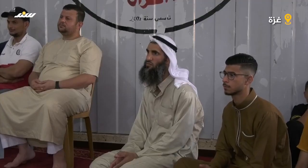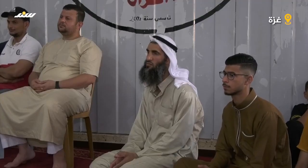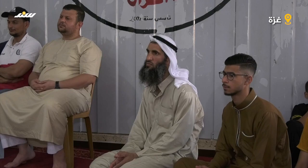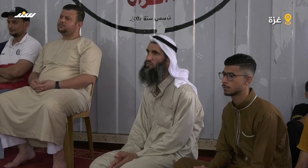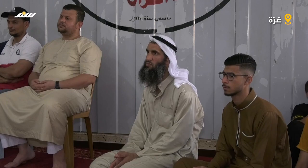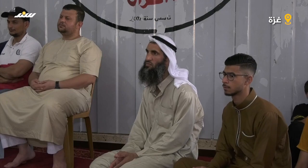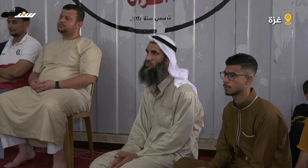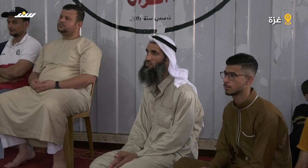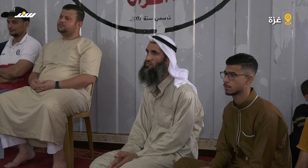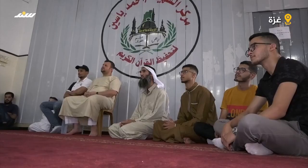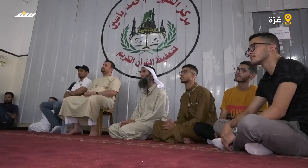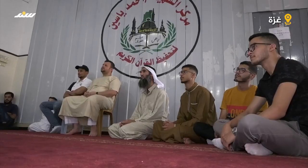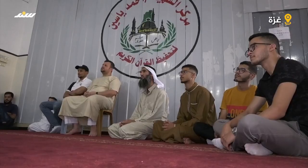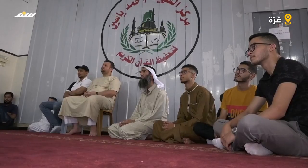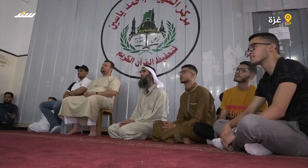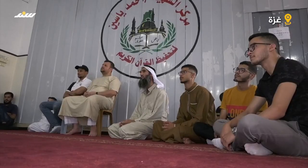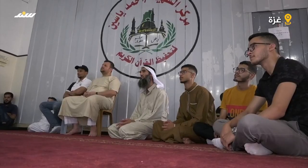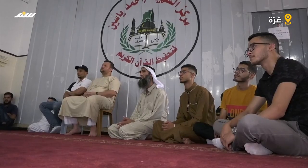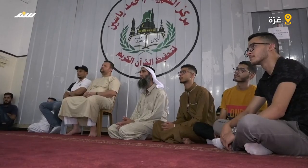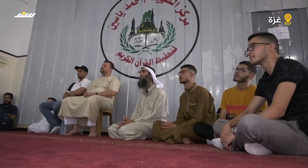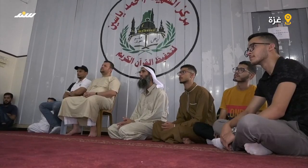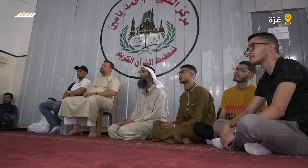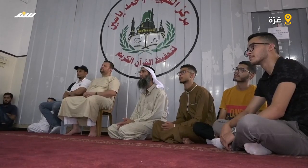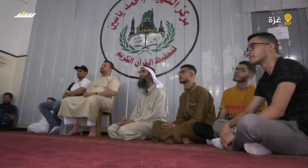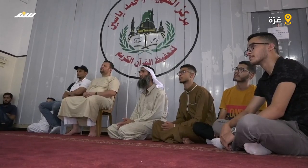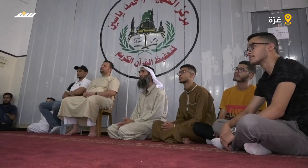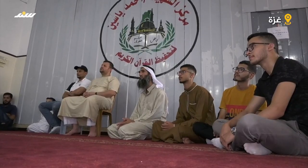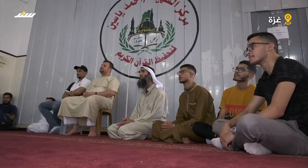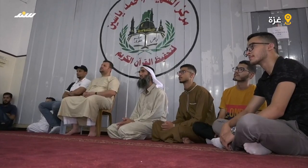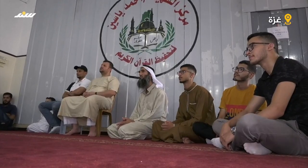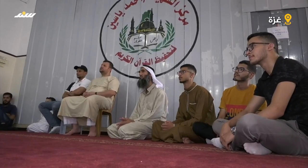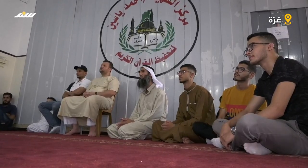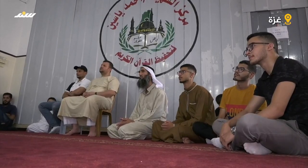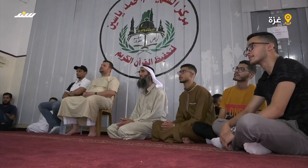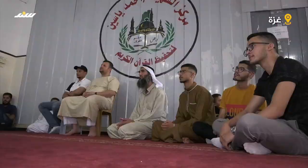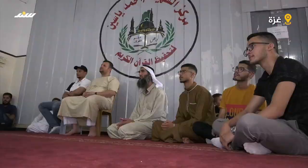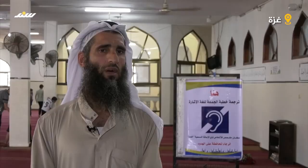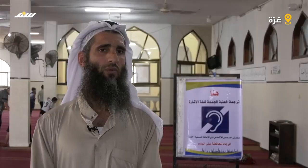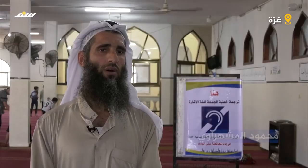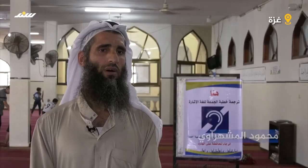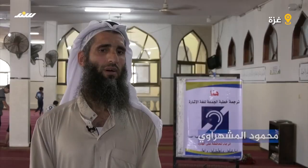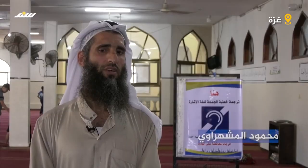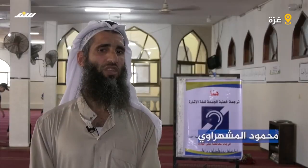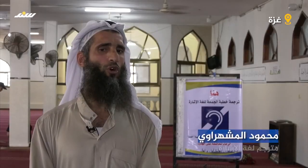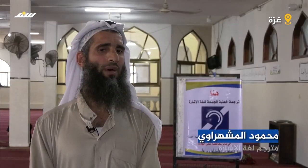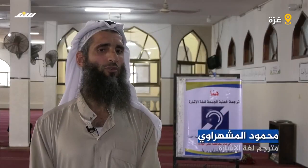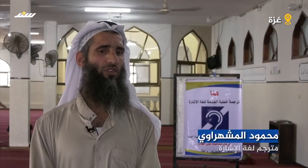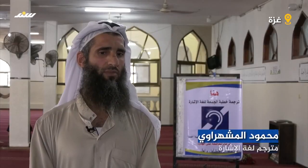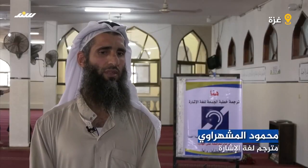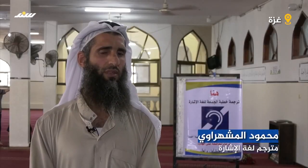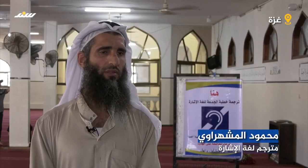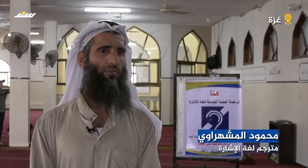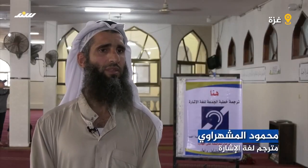إذا كنا حقا الأوقاف الله يجزيهم الخير تكرموا وتفكروا واجتمعوا